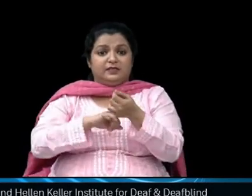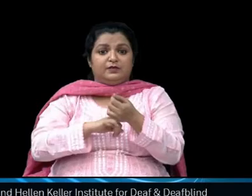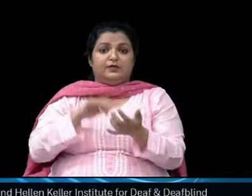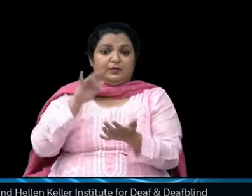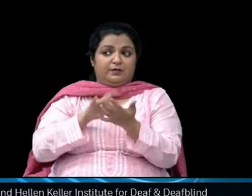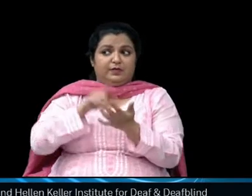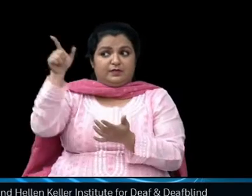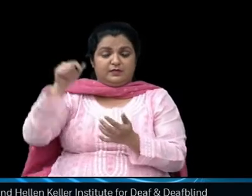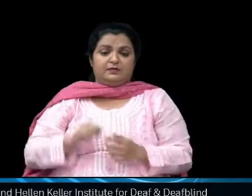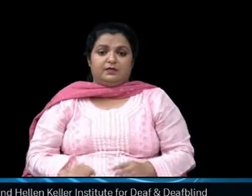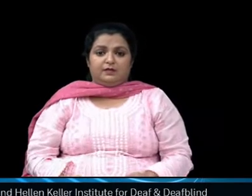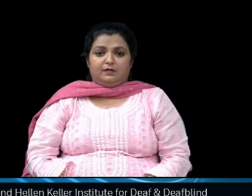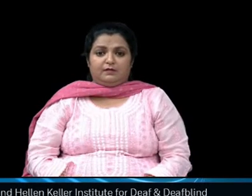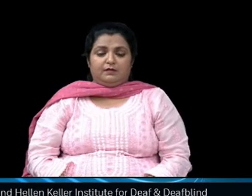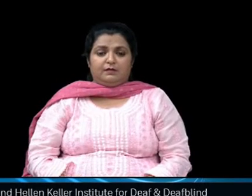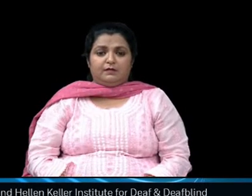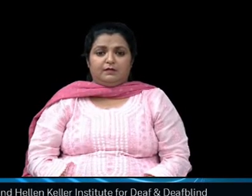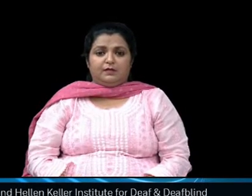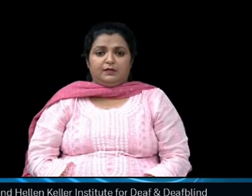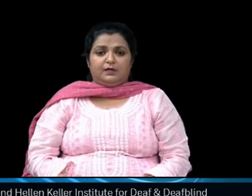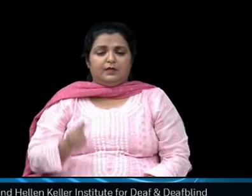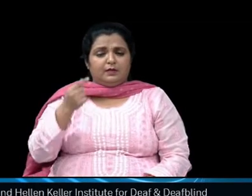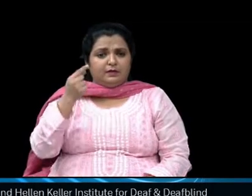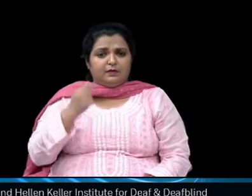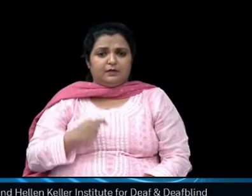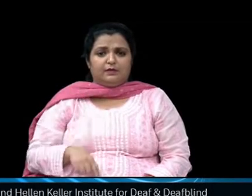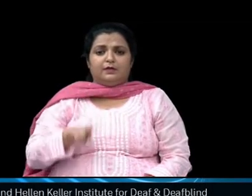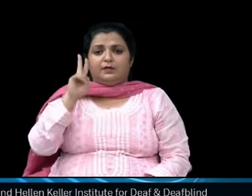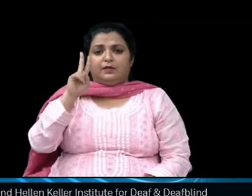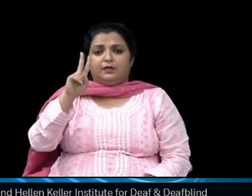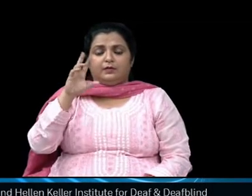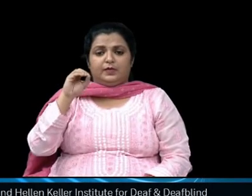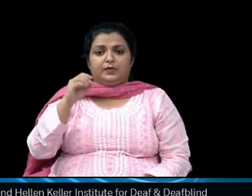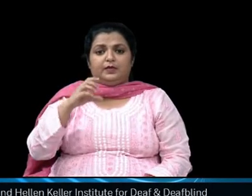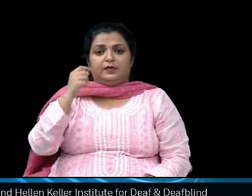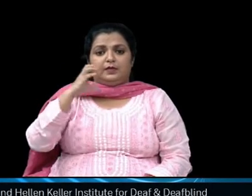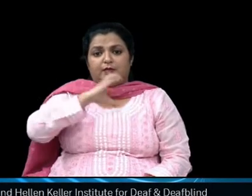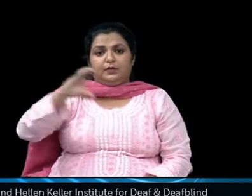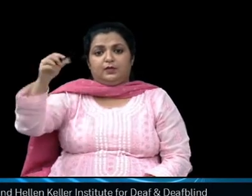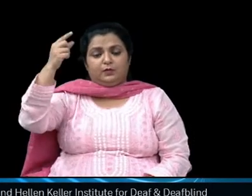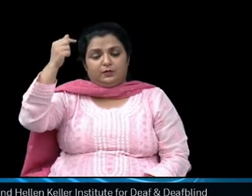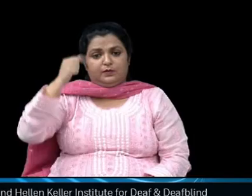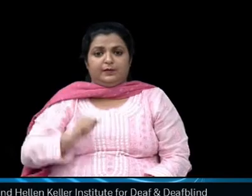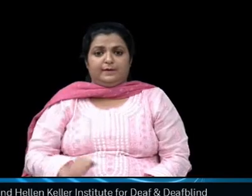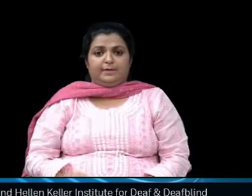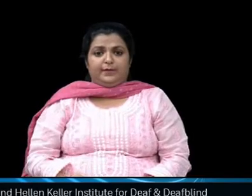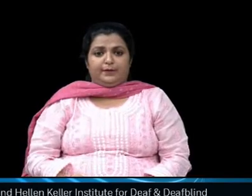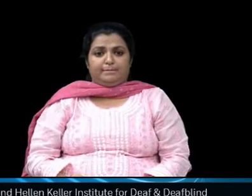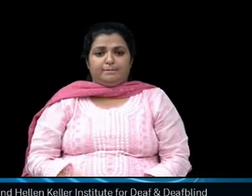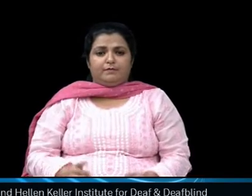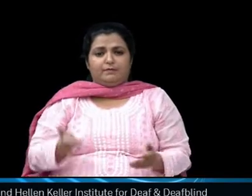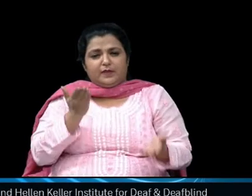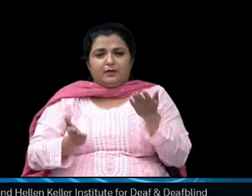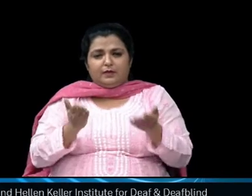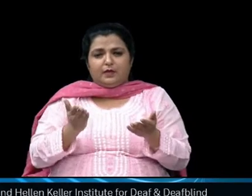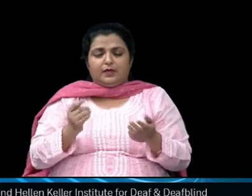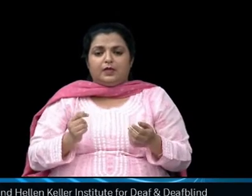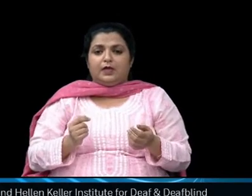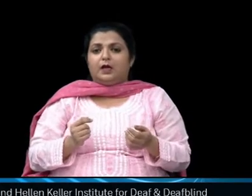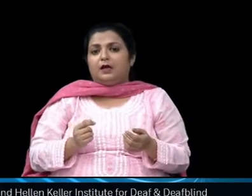जुदूर्ग जिल्वया मदे वी स्पोटी अन्दाजीत किर्थी चे एक मलती स्पेशाविटी रुगनागा इस्तापन करनेचा शाष्णाचा मानन